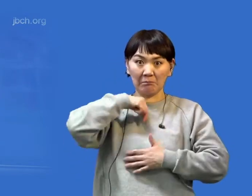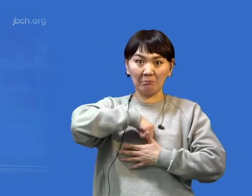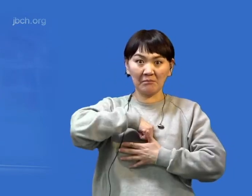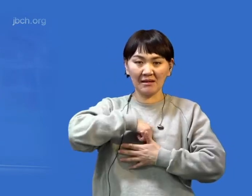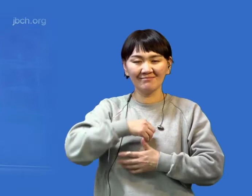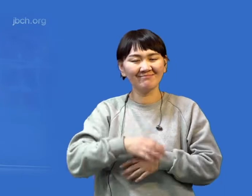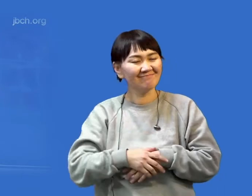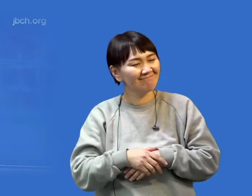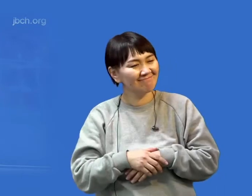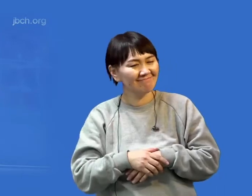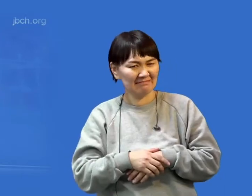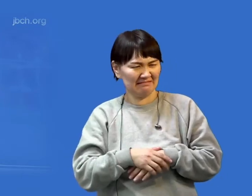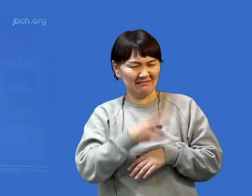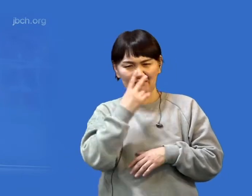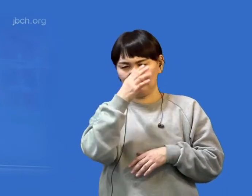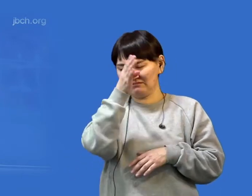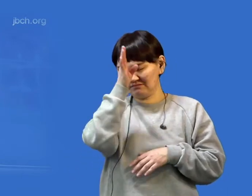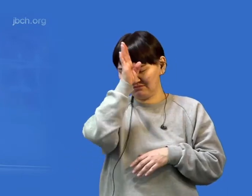юм аа.